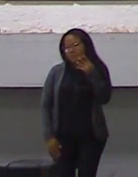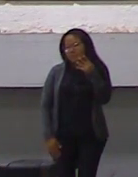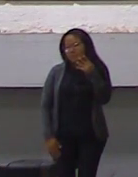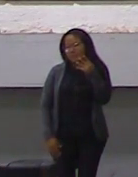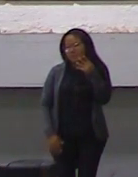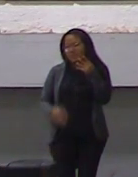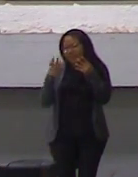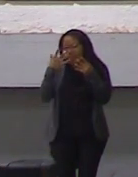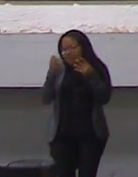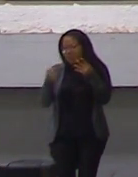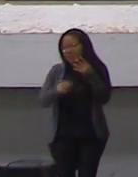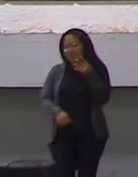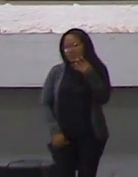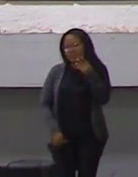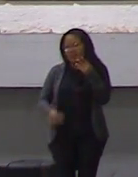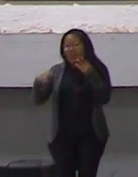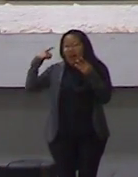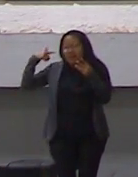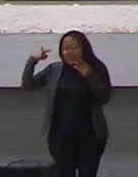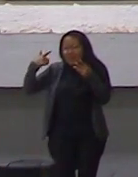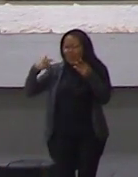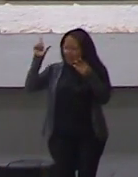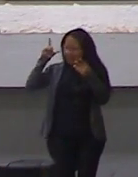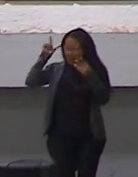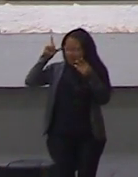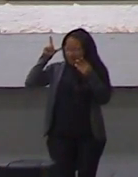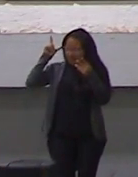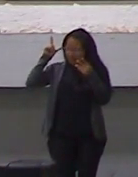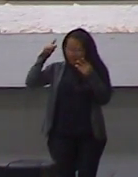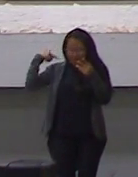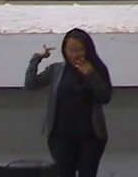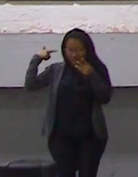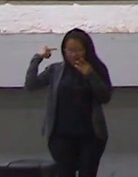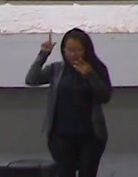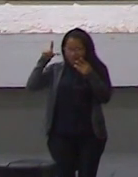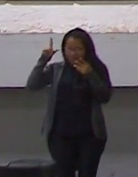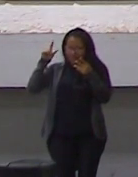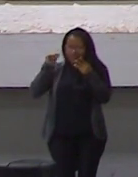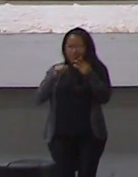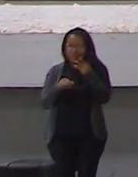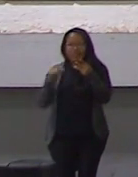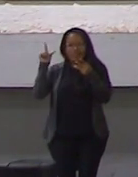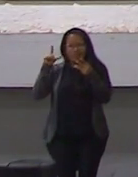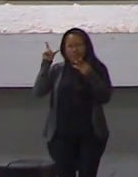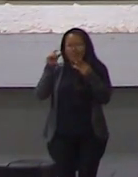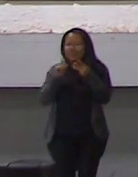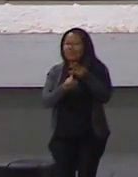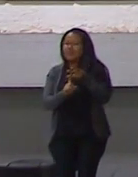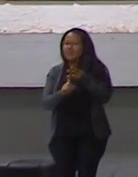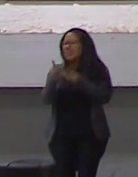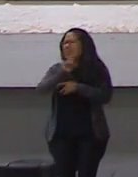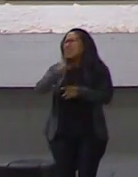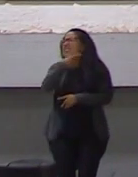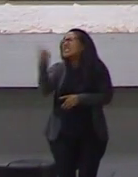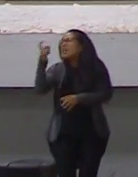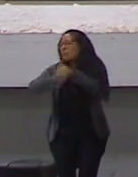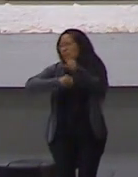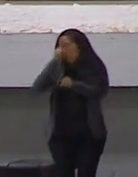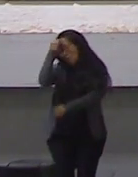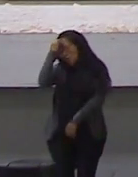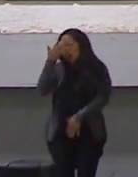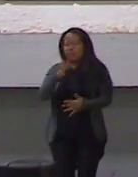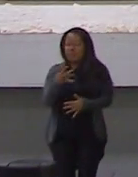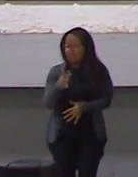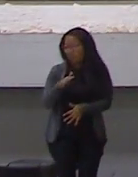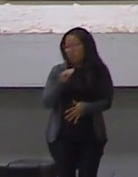diana angélica pachón y siguen más la profesora nar demencia te hay más de 100 profesores en el enredo en él de